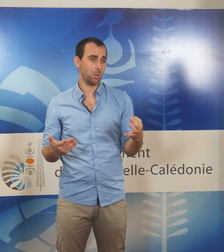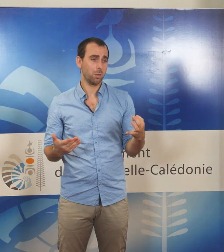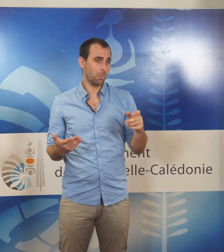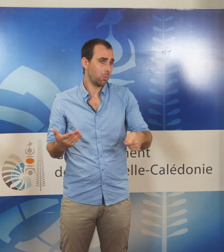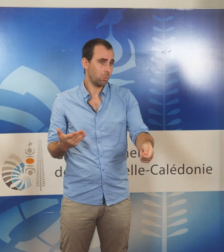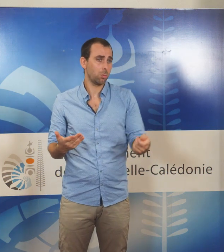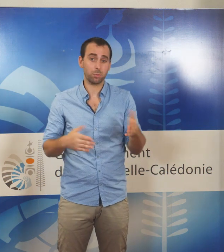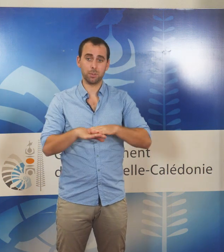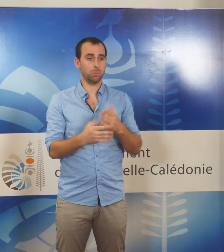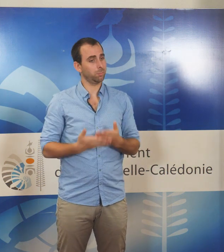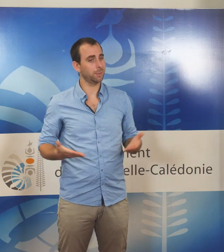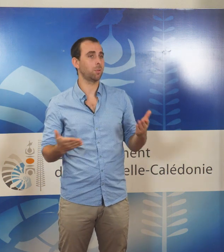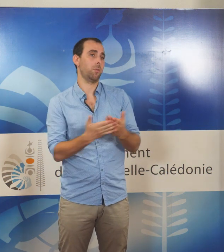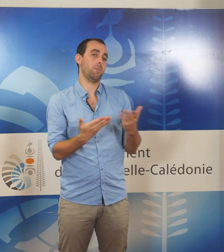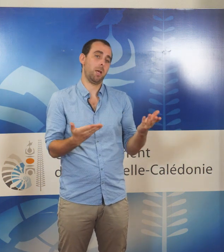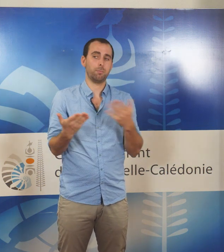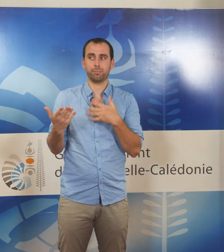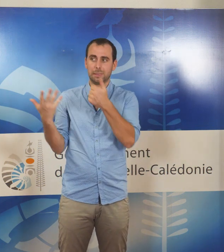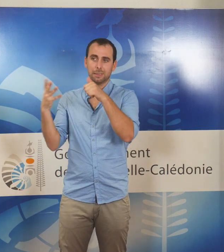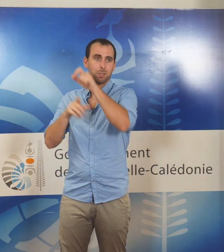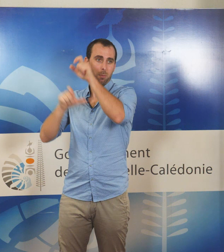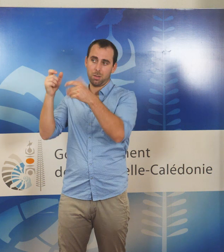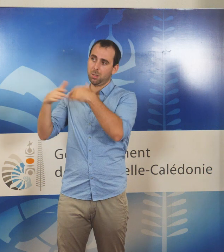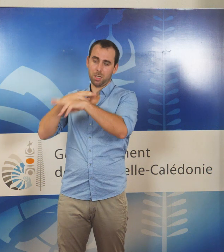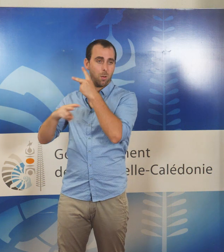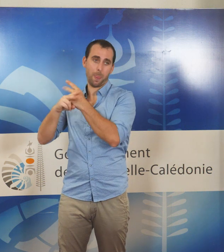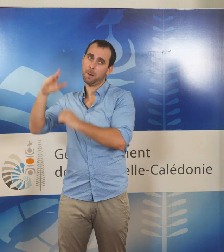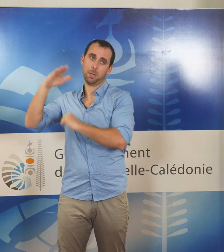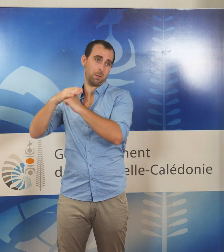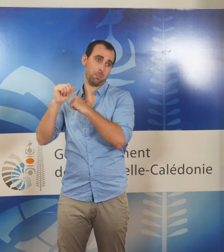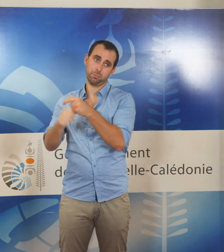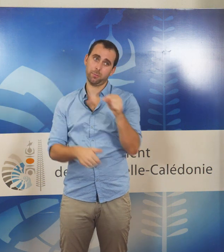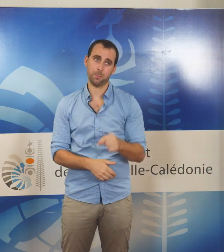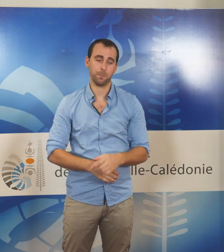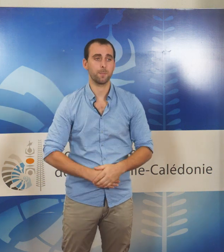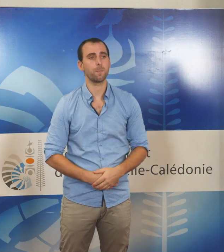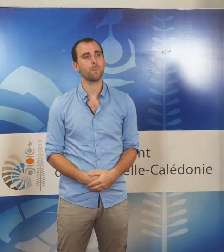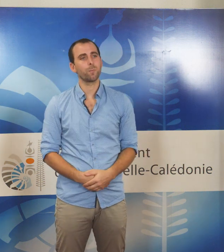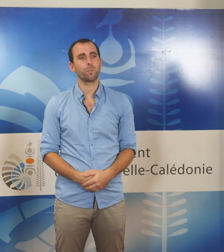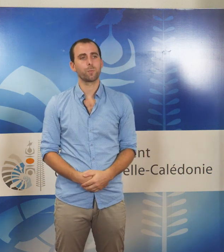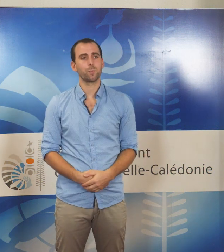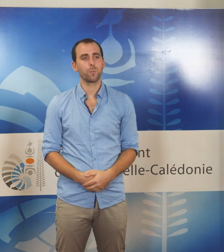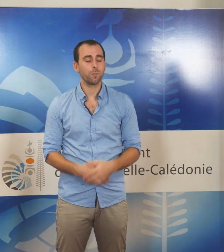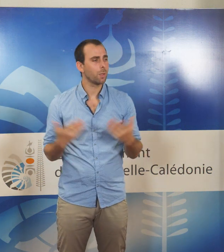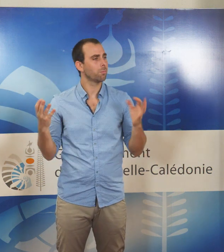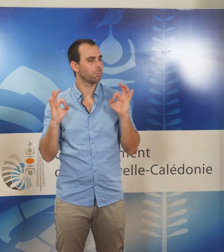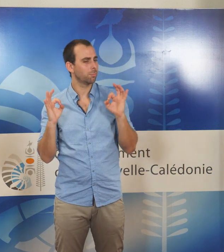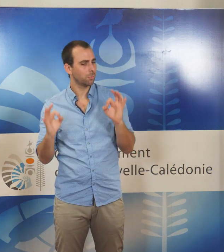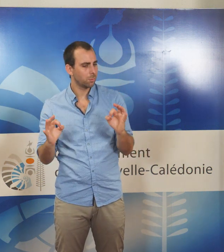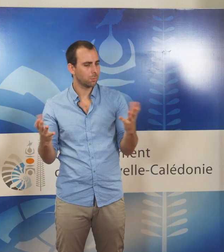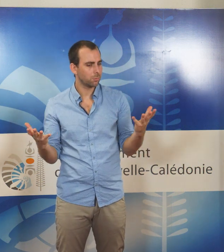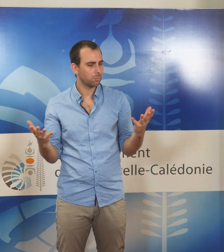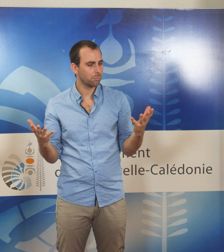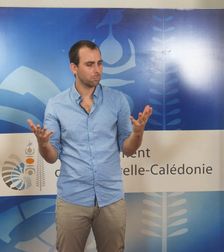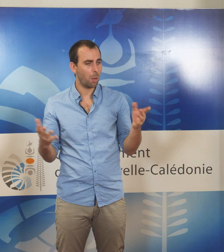pardon, mais dans des conditions de respect des 600 personnes dans les hôtels au même moment. Alors justement, comment, en